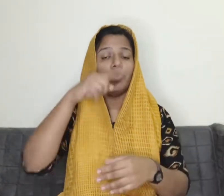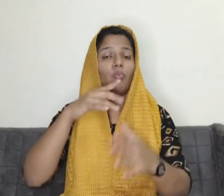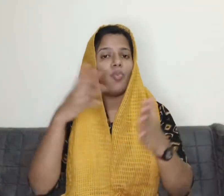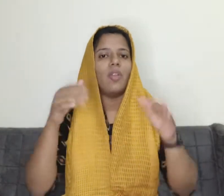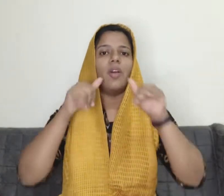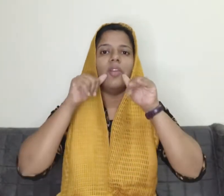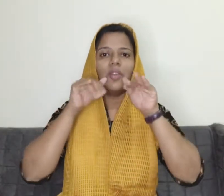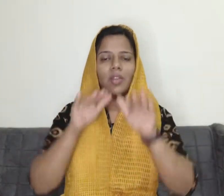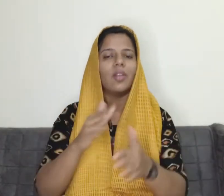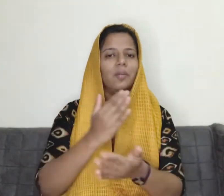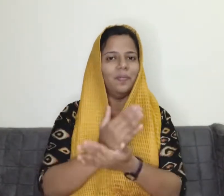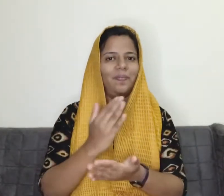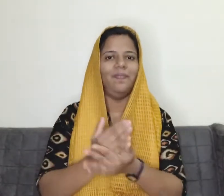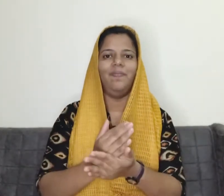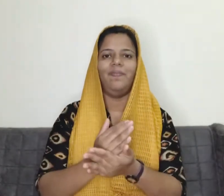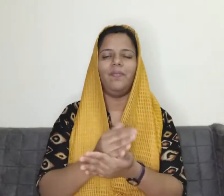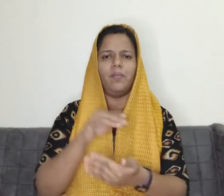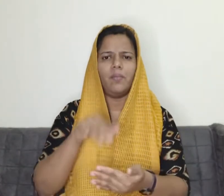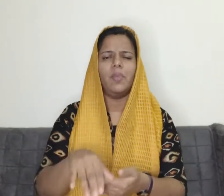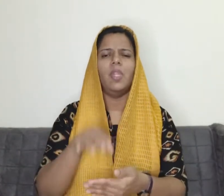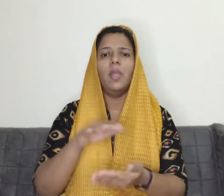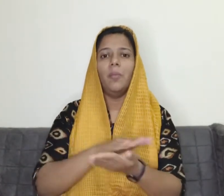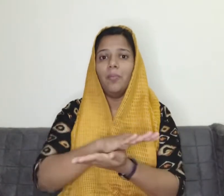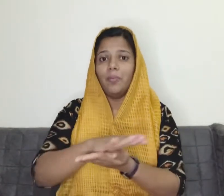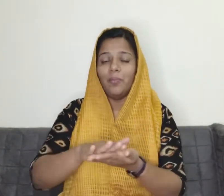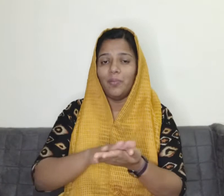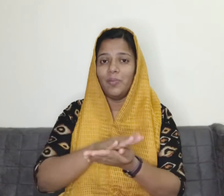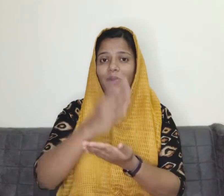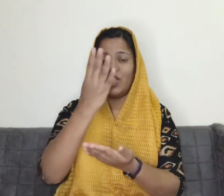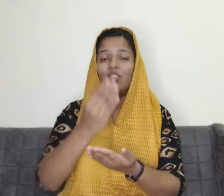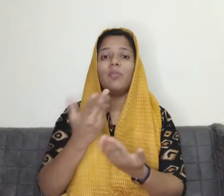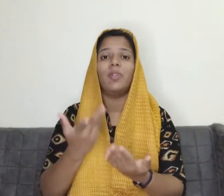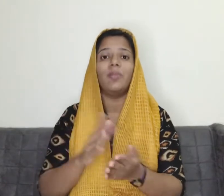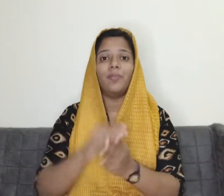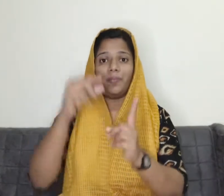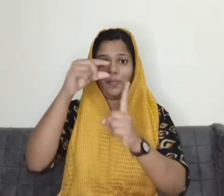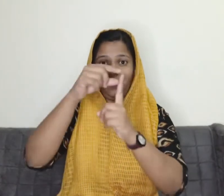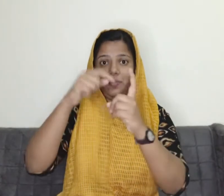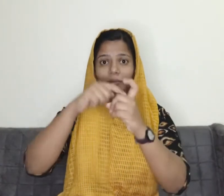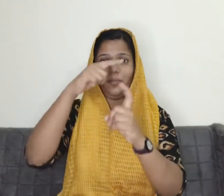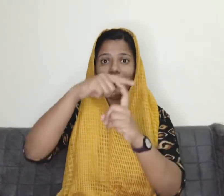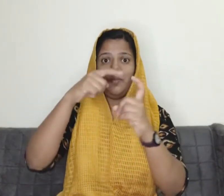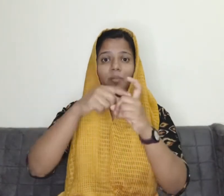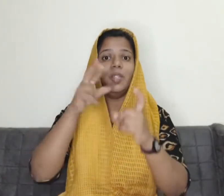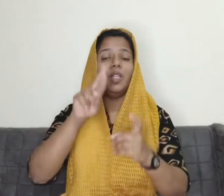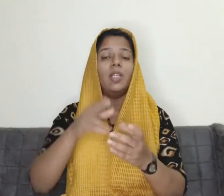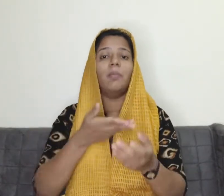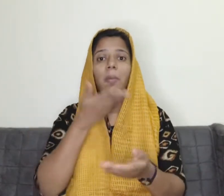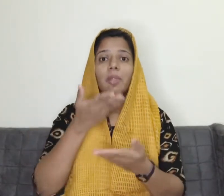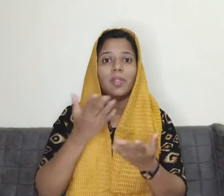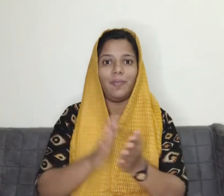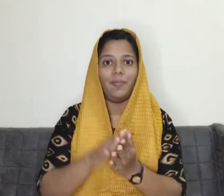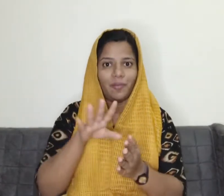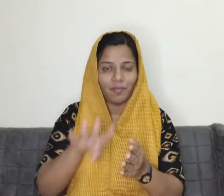അത് അനുഗ്രഹത്തിന് കാരണമാകും. ഇന്ന് പരിശുദ്ധാത്മാവ്, നമ്മൾ പത്രോസിൻ്റെ ലേഖനത്തിൽ നിന്ന് വരുമ്പോൾ ഇന്ന് നമുക്ക് വൈകിട്ടത്തെ മീറ്റിംഗിൽ